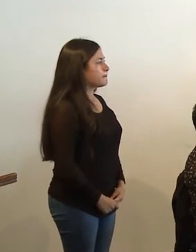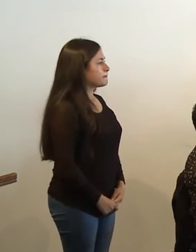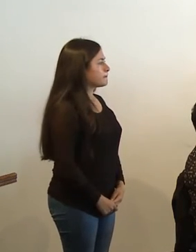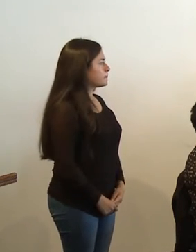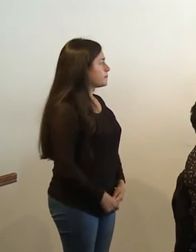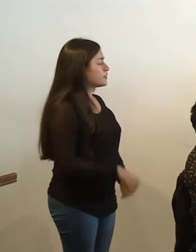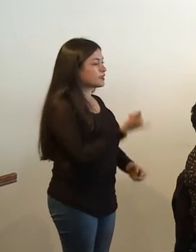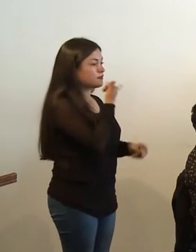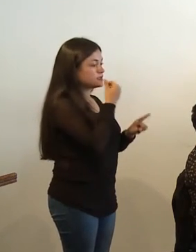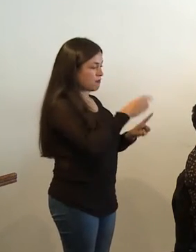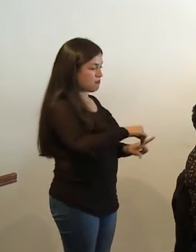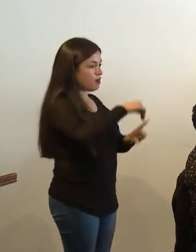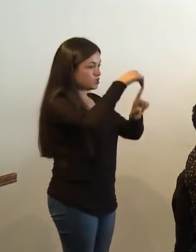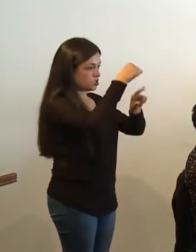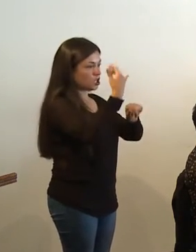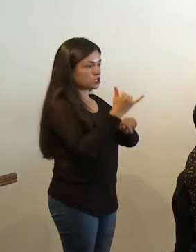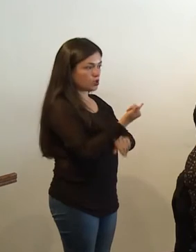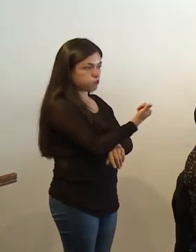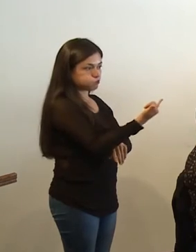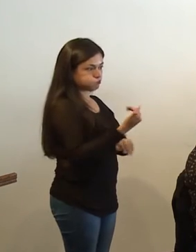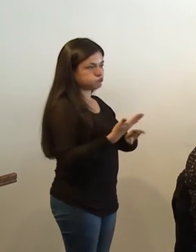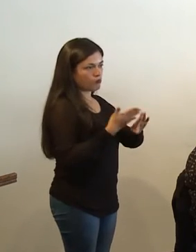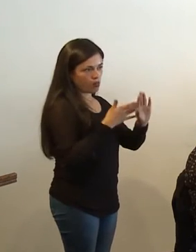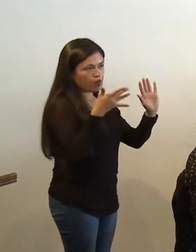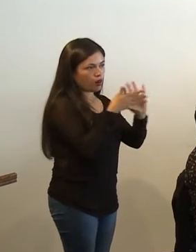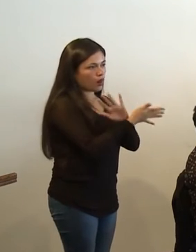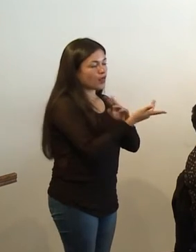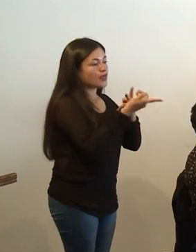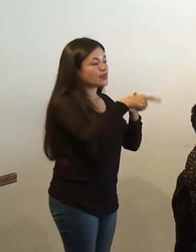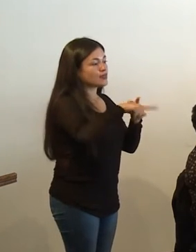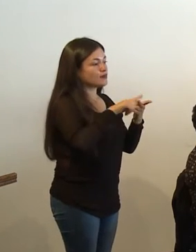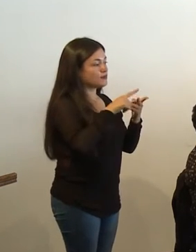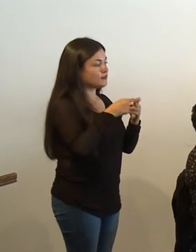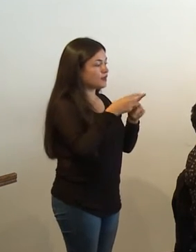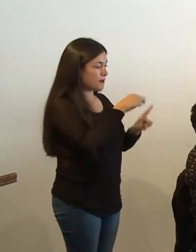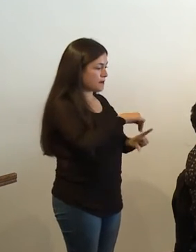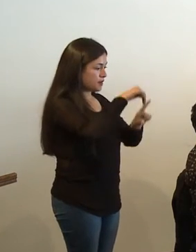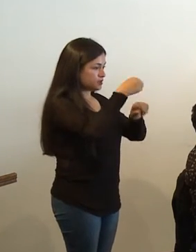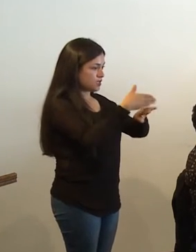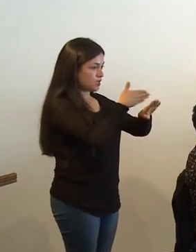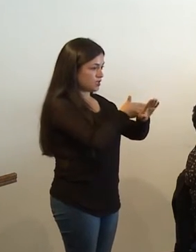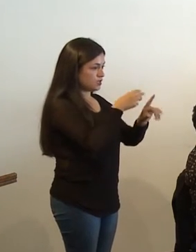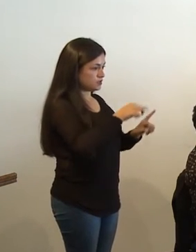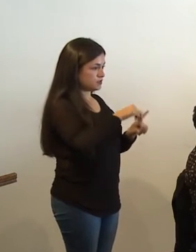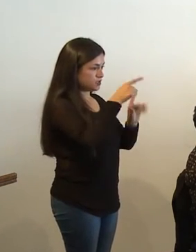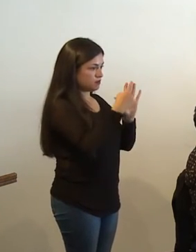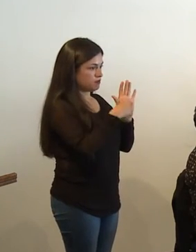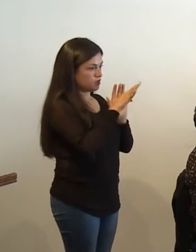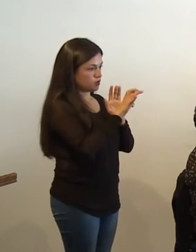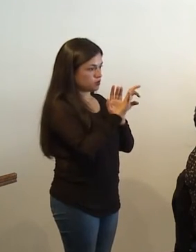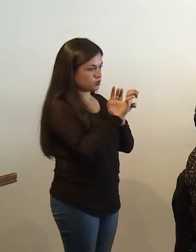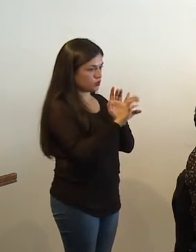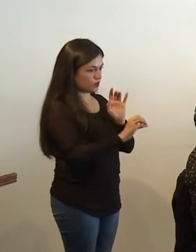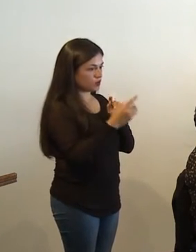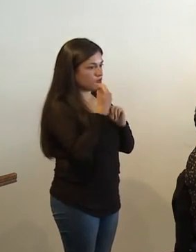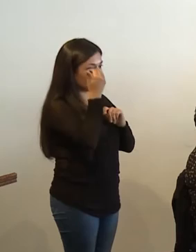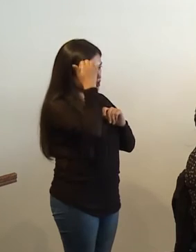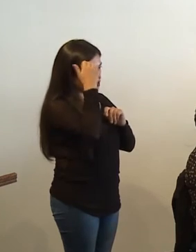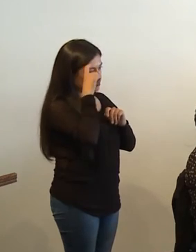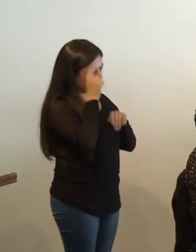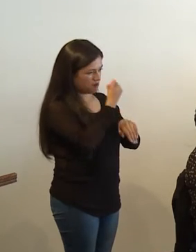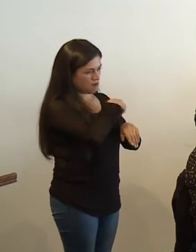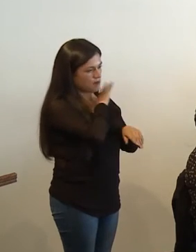existe la maestría, ya también se comentaba, y estando en función la maestría, como eso es los 90, es Mario el que